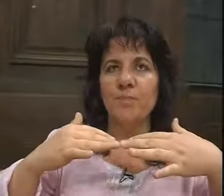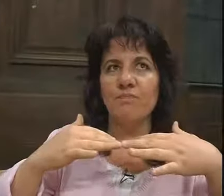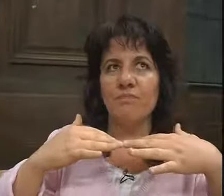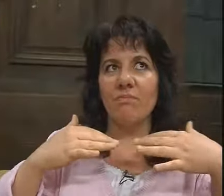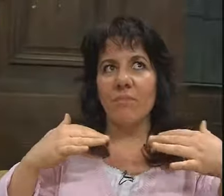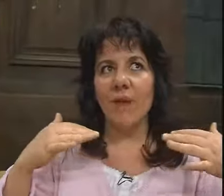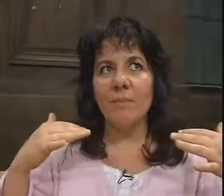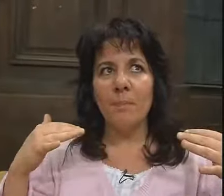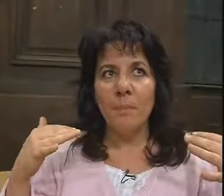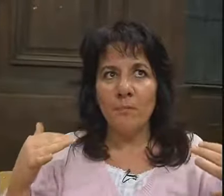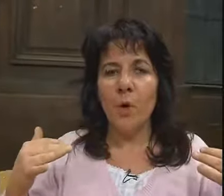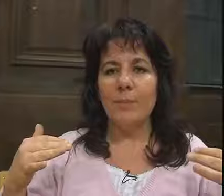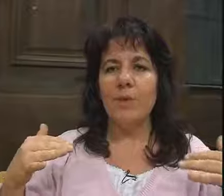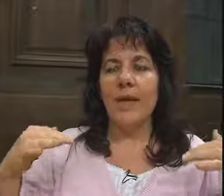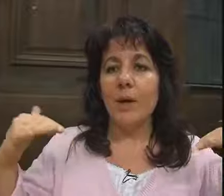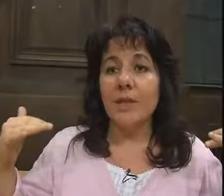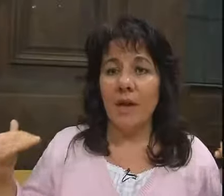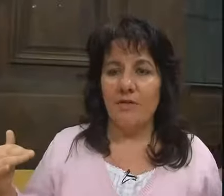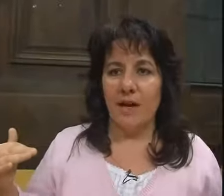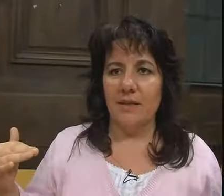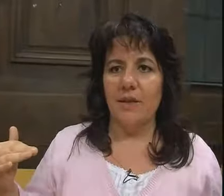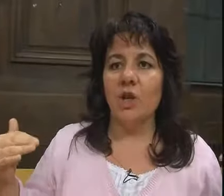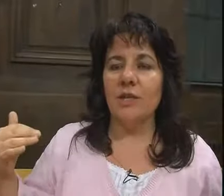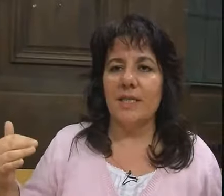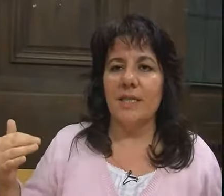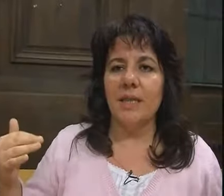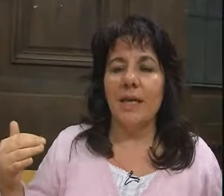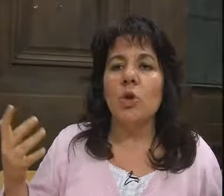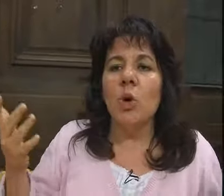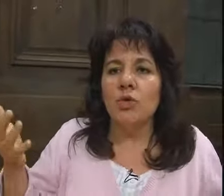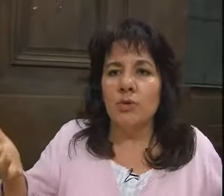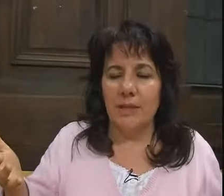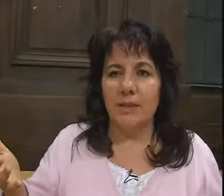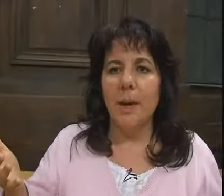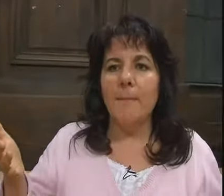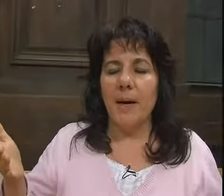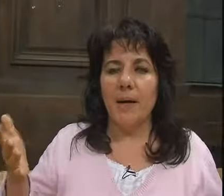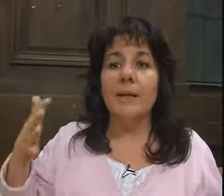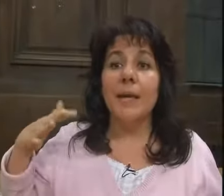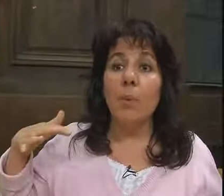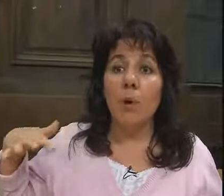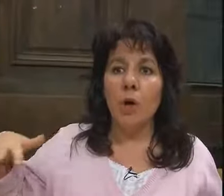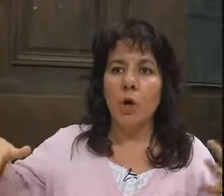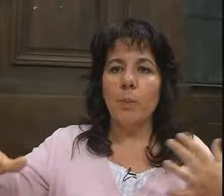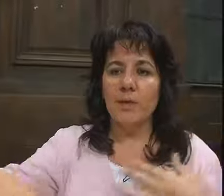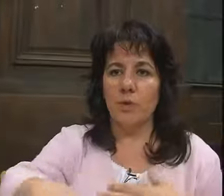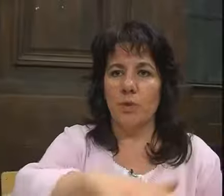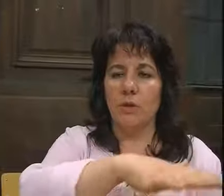du vocabulaire dans la phrase en langue des signes est ordonnée par d'abord le placement